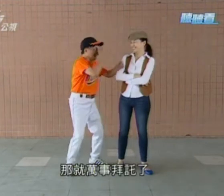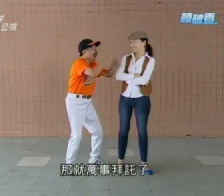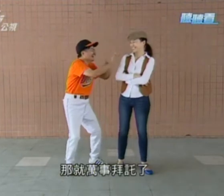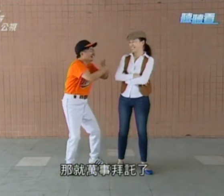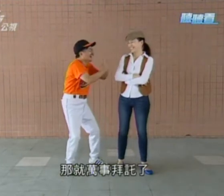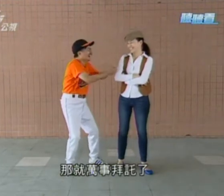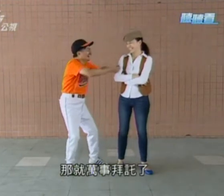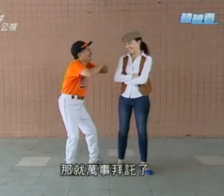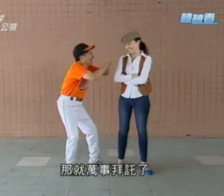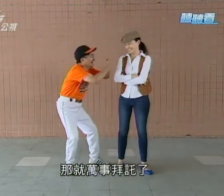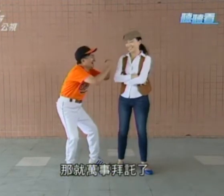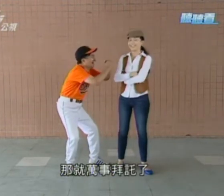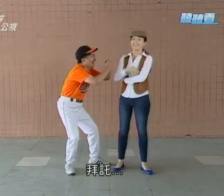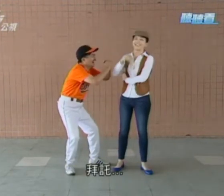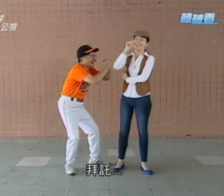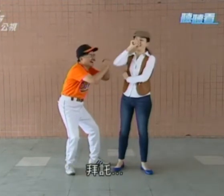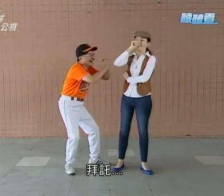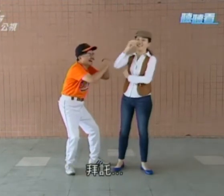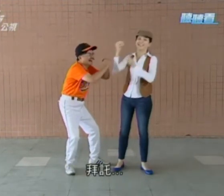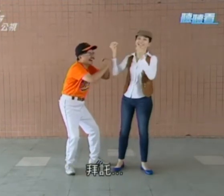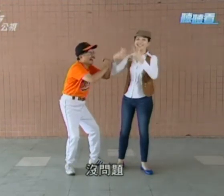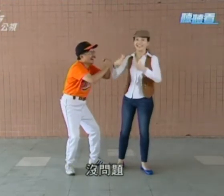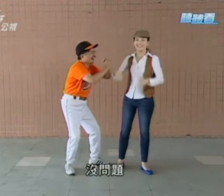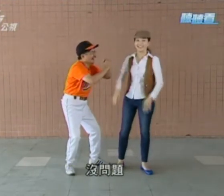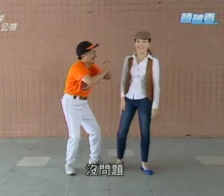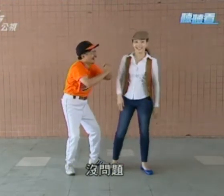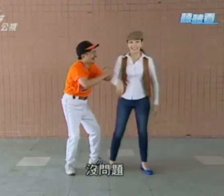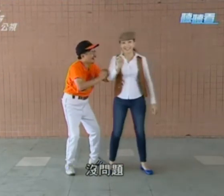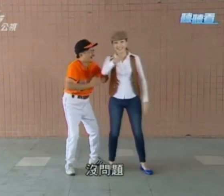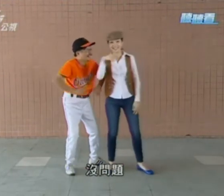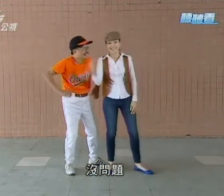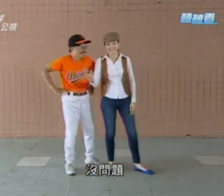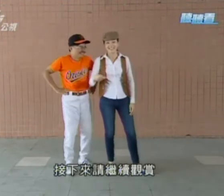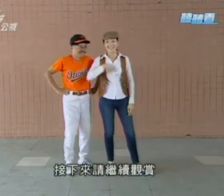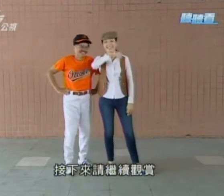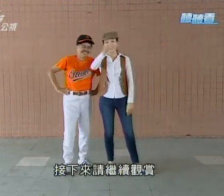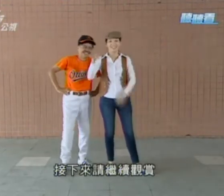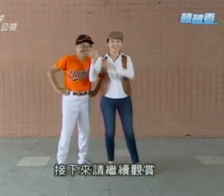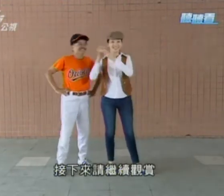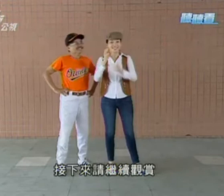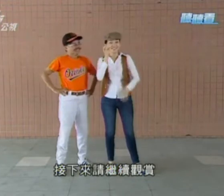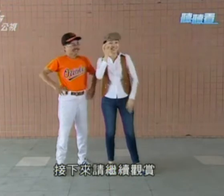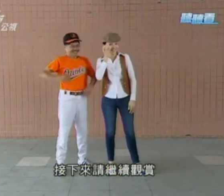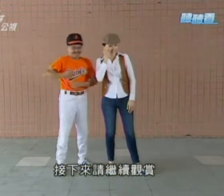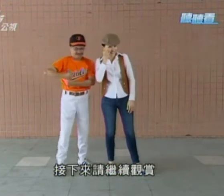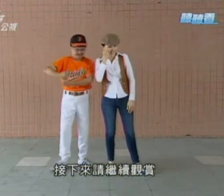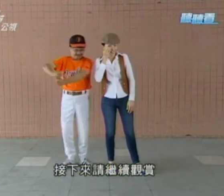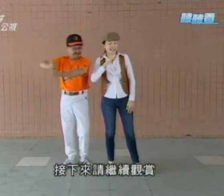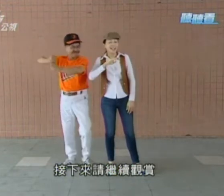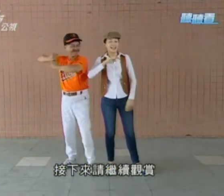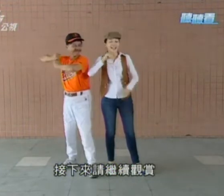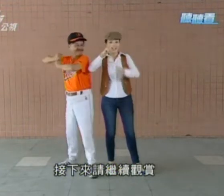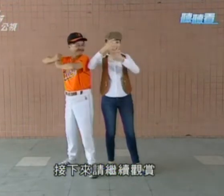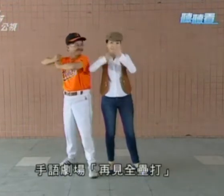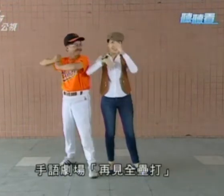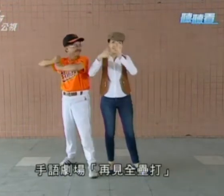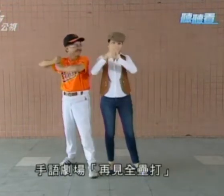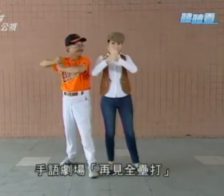万事拜托啦！拜托拜托！ 没问题啊！接下来请继续观赏《手语